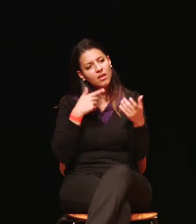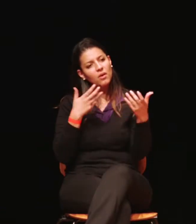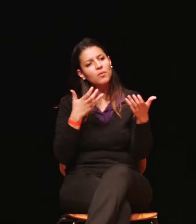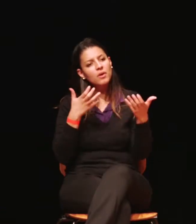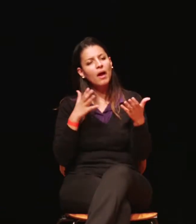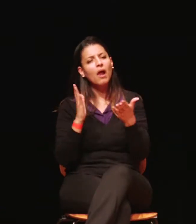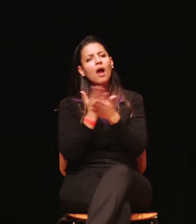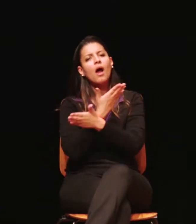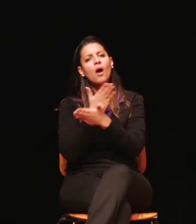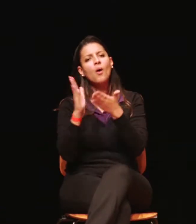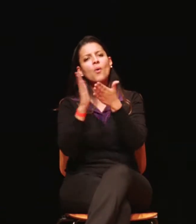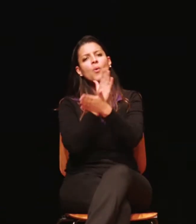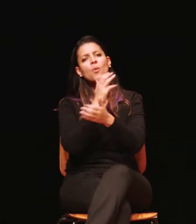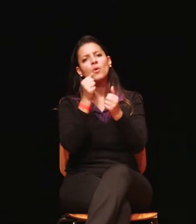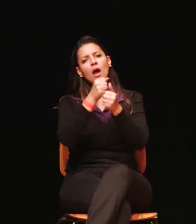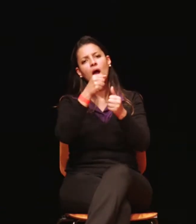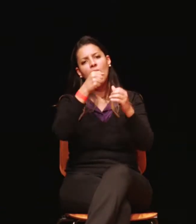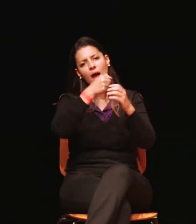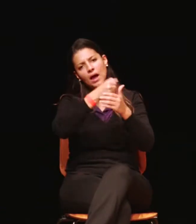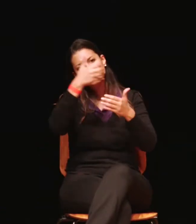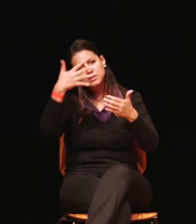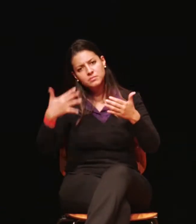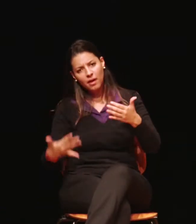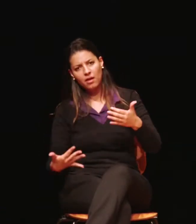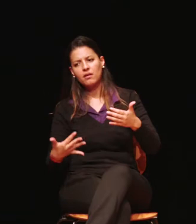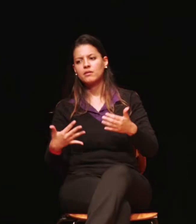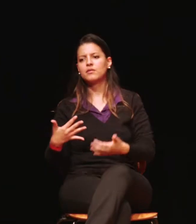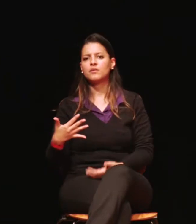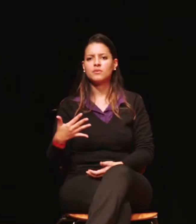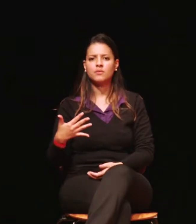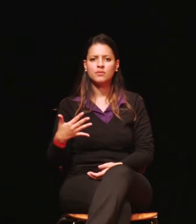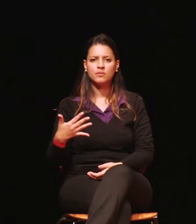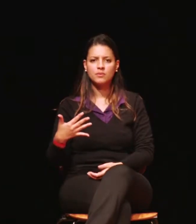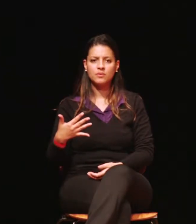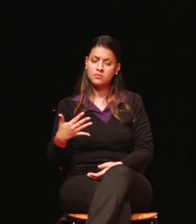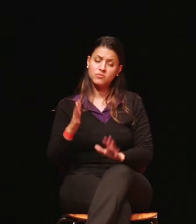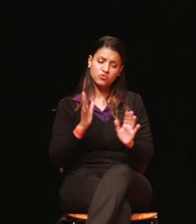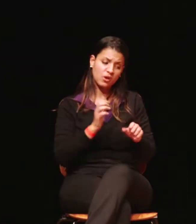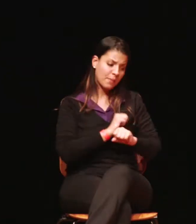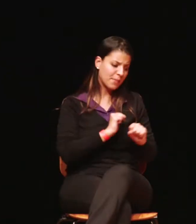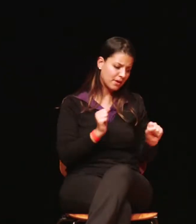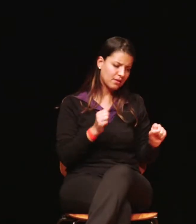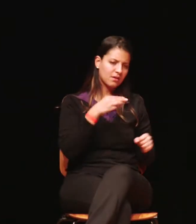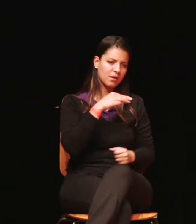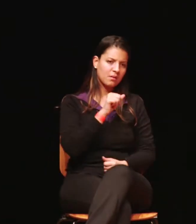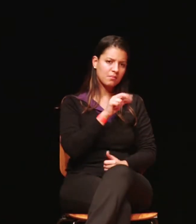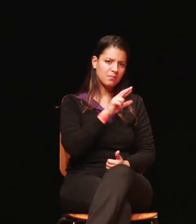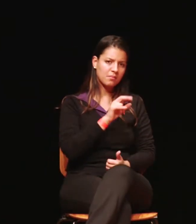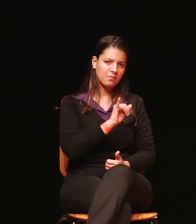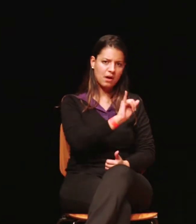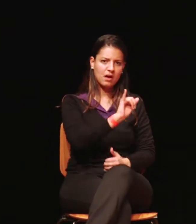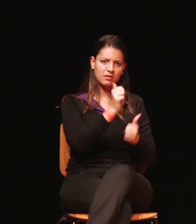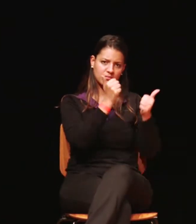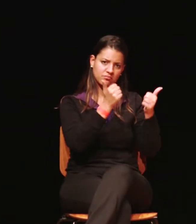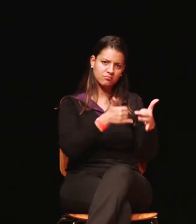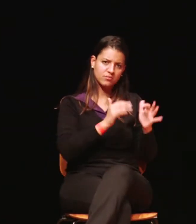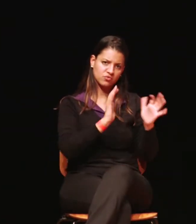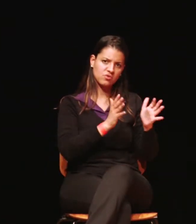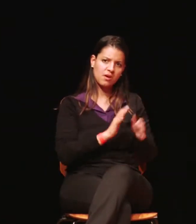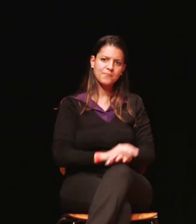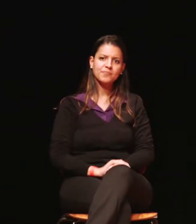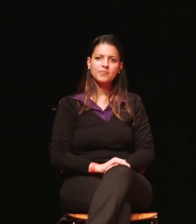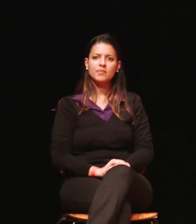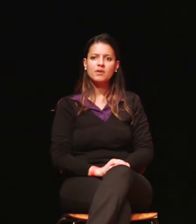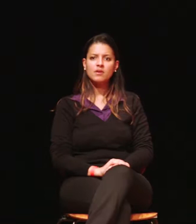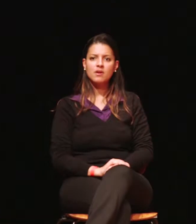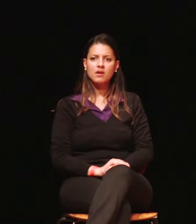alguns aspectos que a Mary Del Priore, pela manhã, apresentou. É uma abordagem mais pontual. Quais